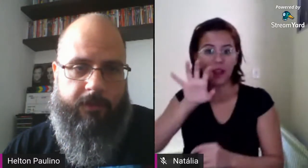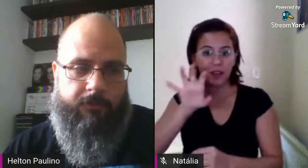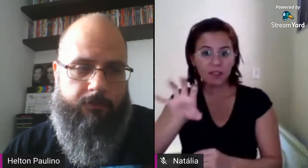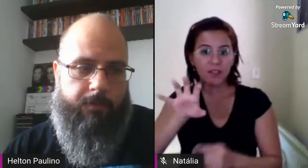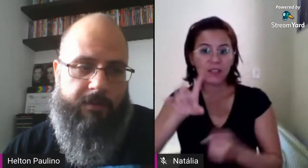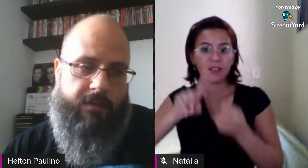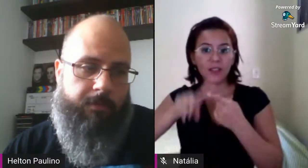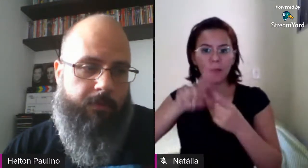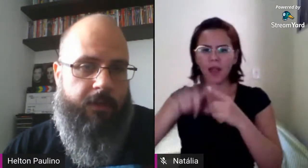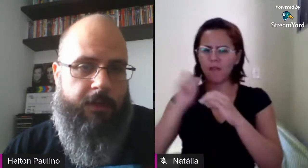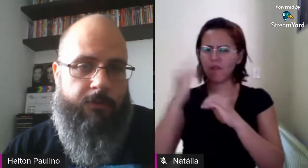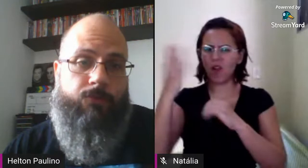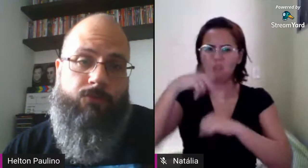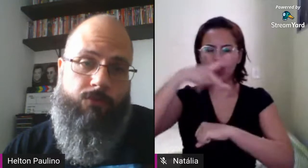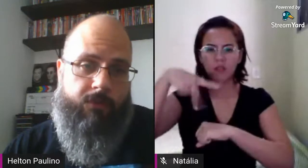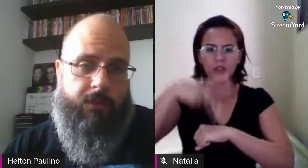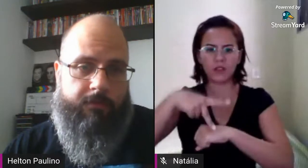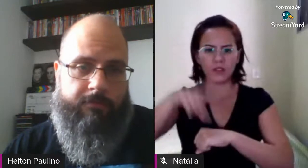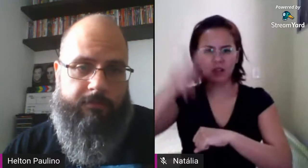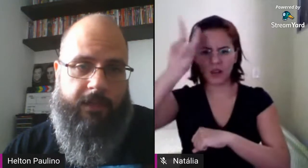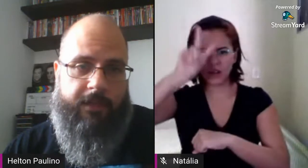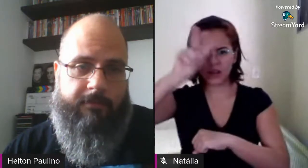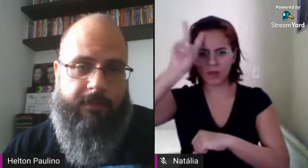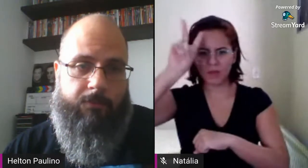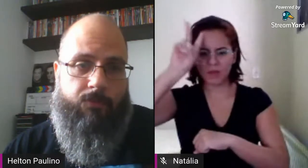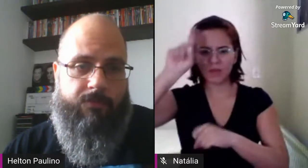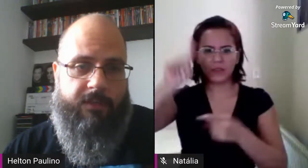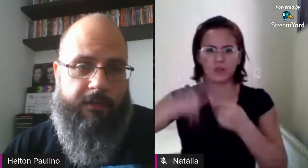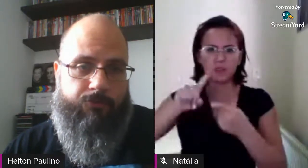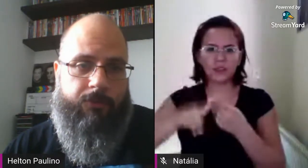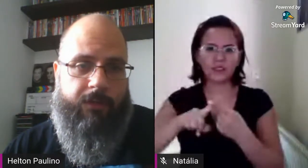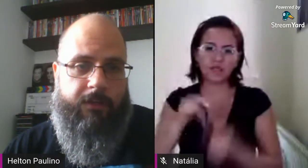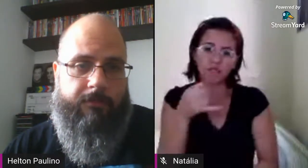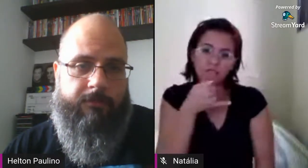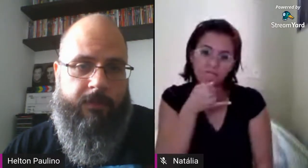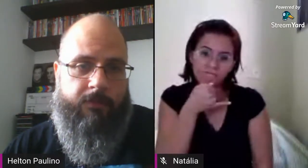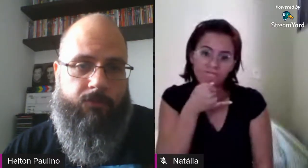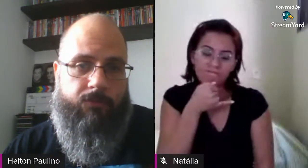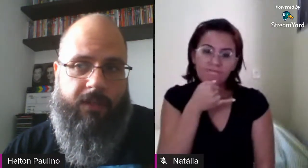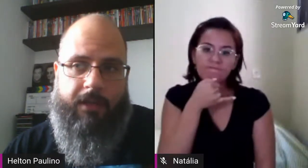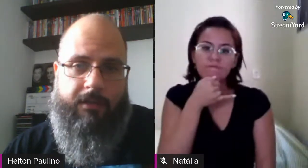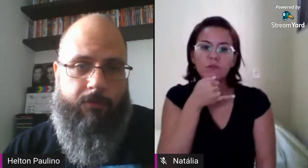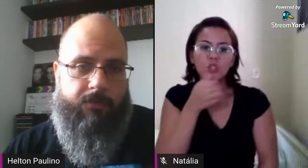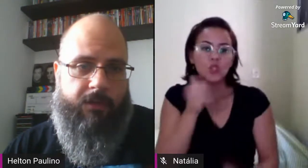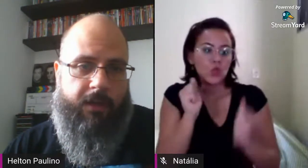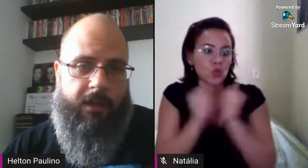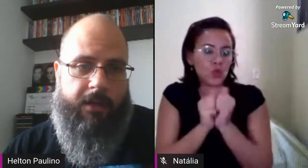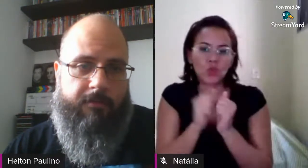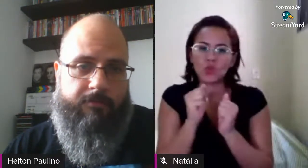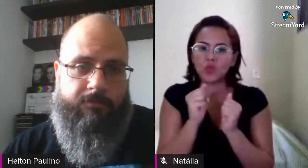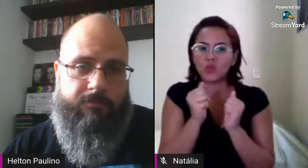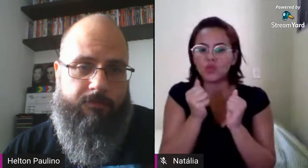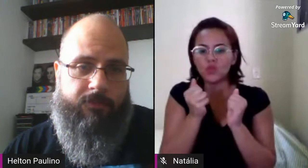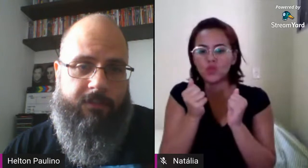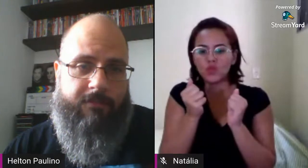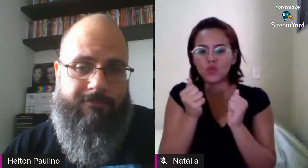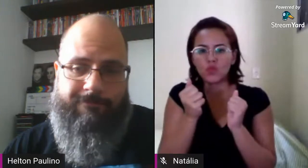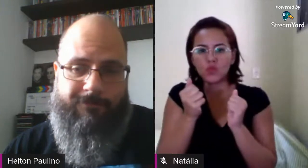nesse contexto. Por exemplo, o Duduta, né, na música, no Chorinho. Duduta, além de luthier, era